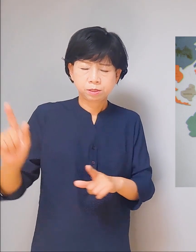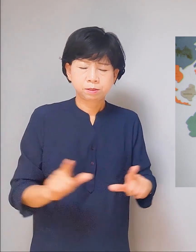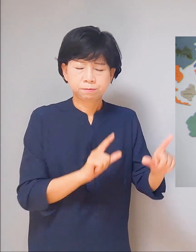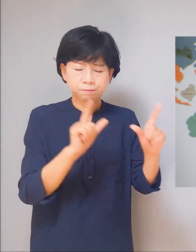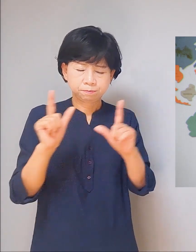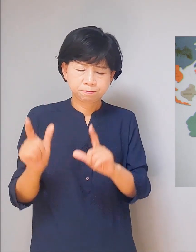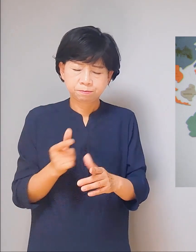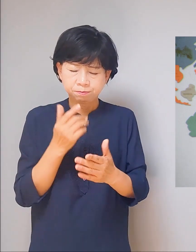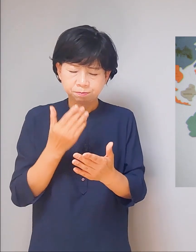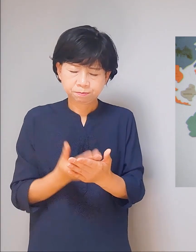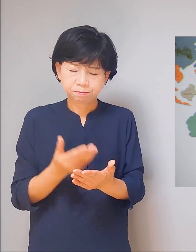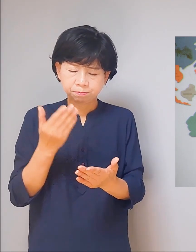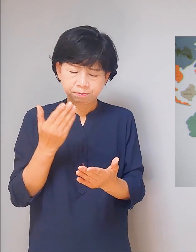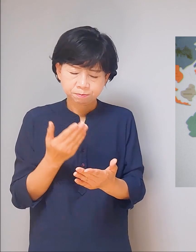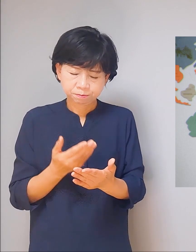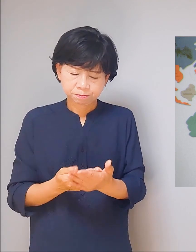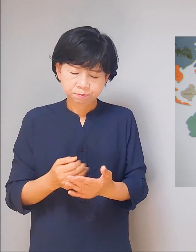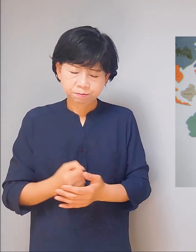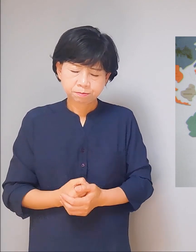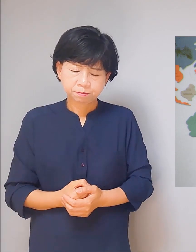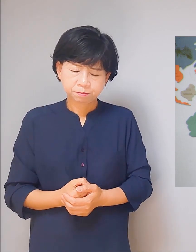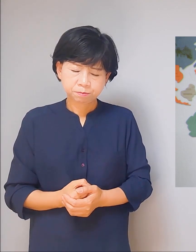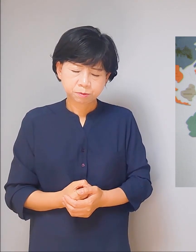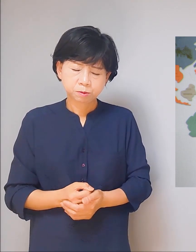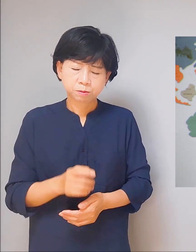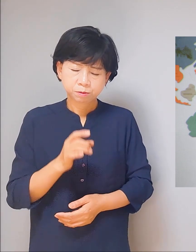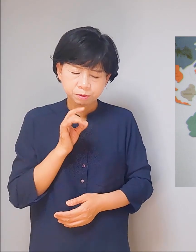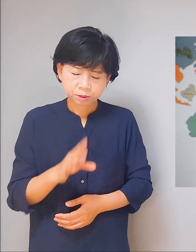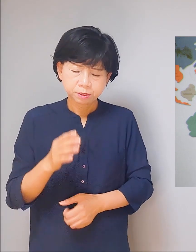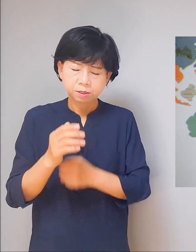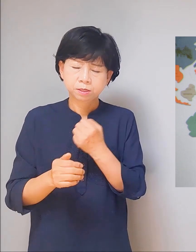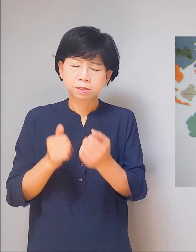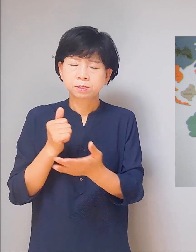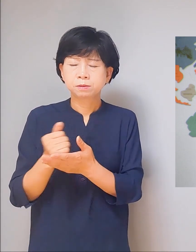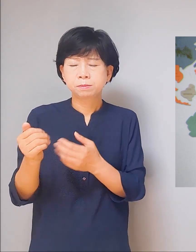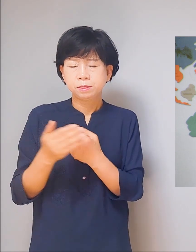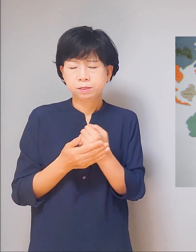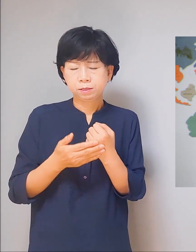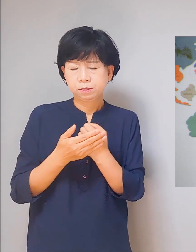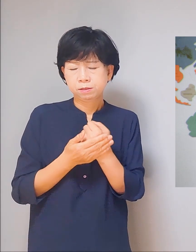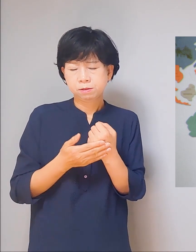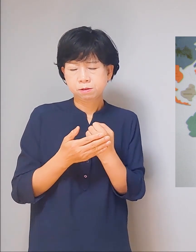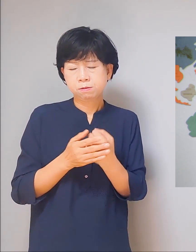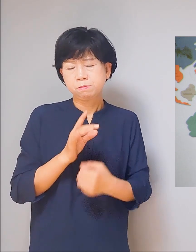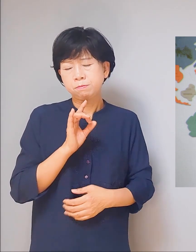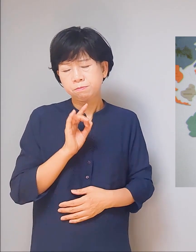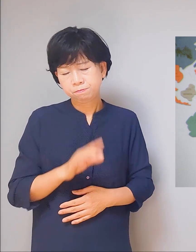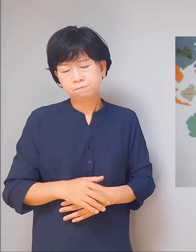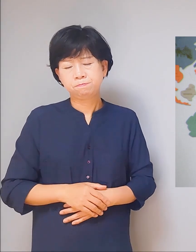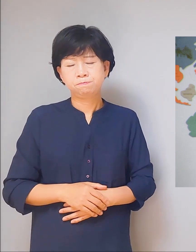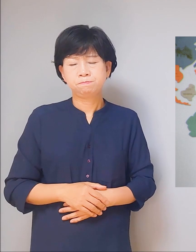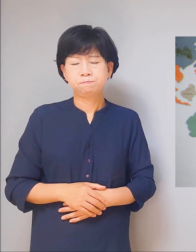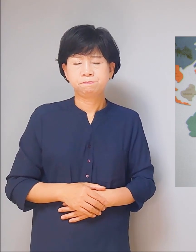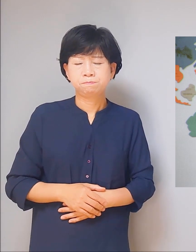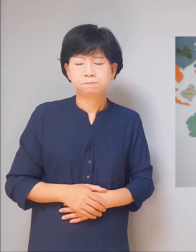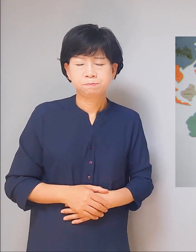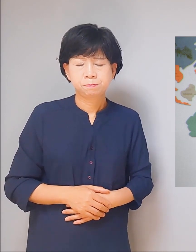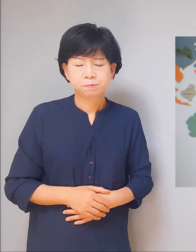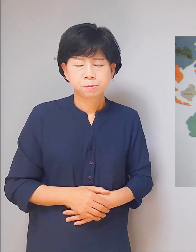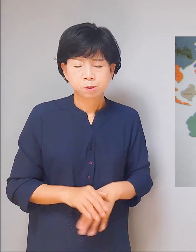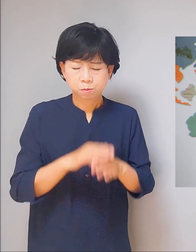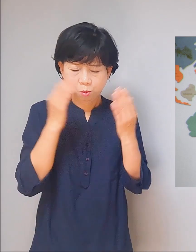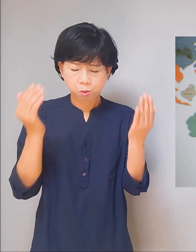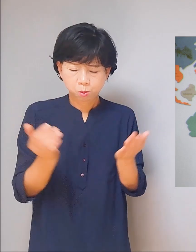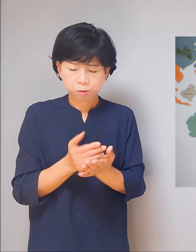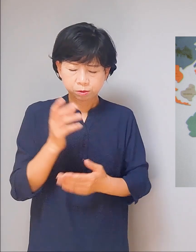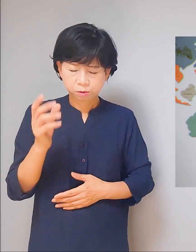있게 하여 주시옵소서. 오로지 하나님의 은혜밖에 없는 줄 믿습니다. 우리